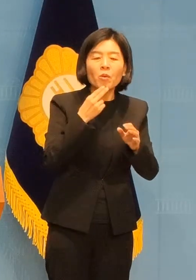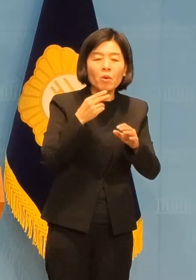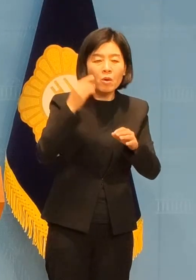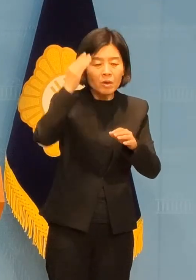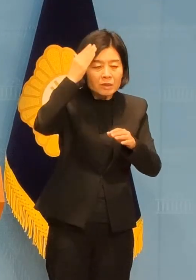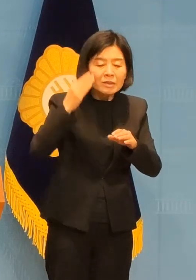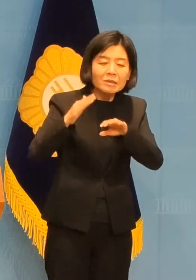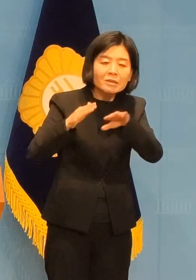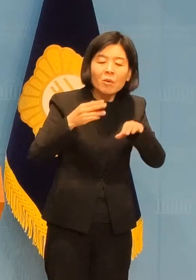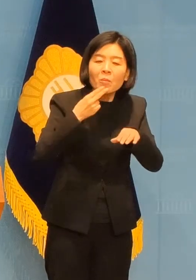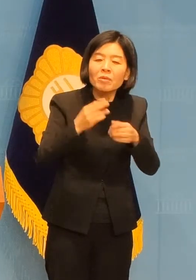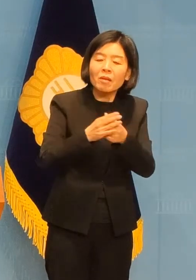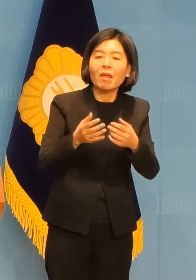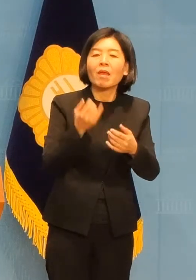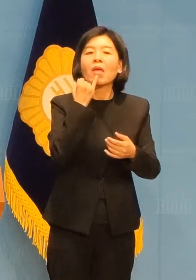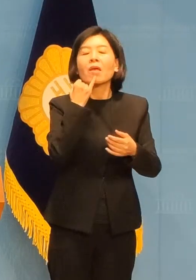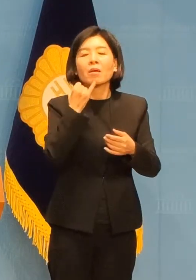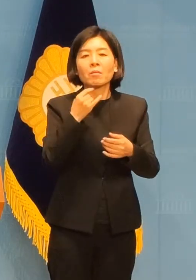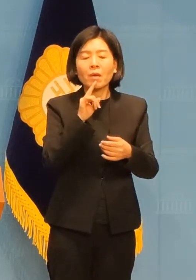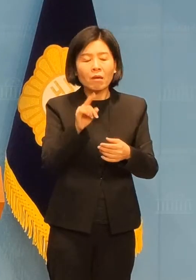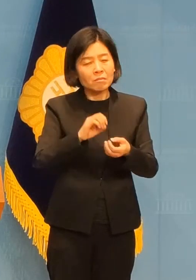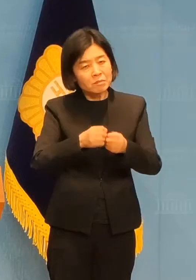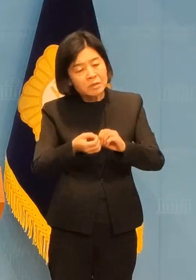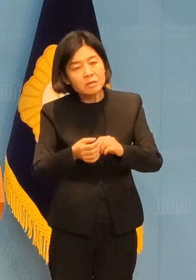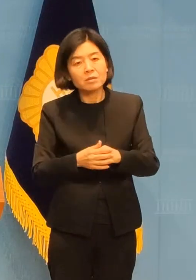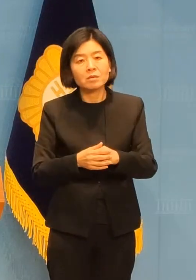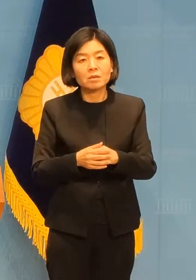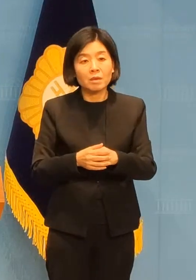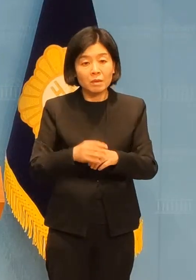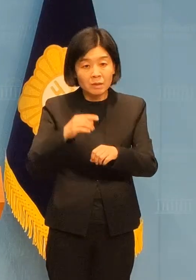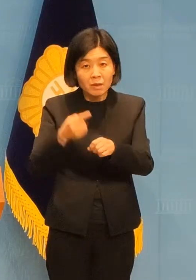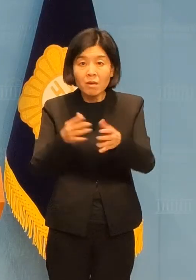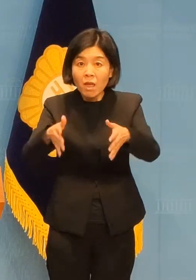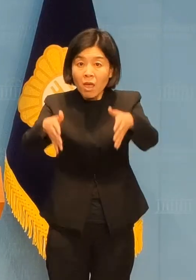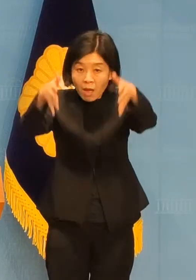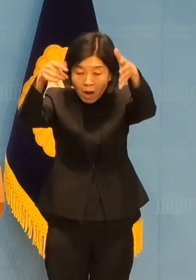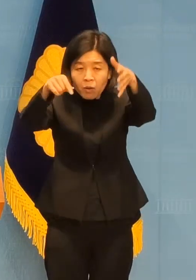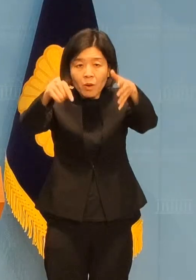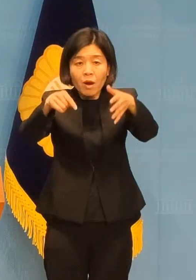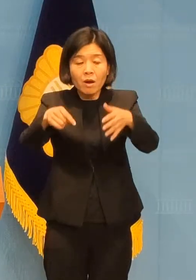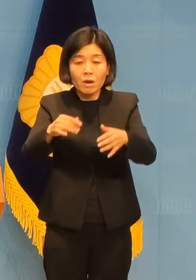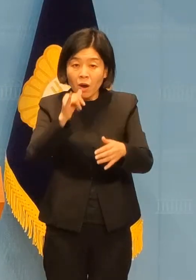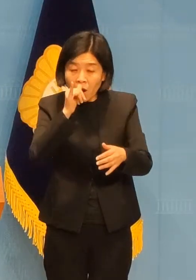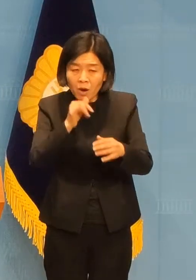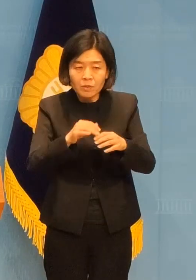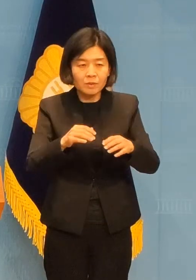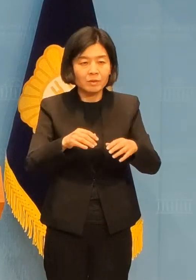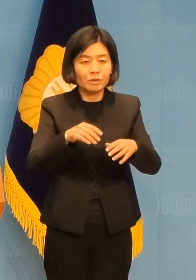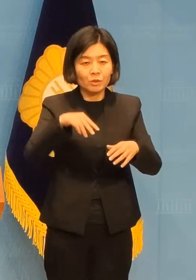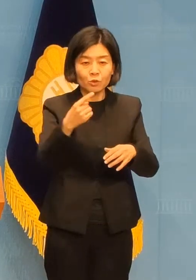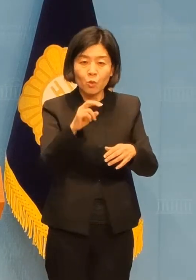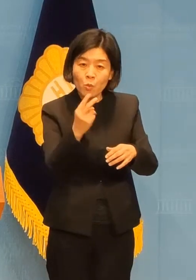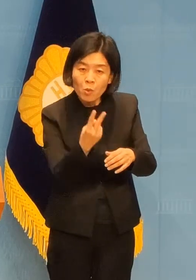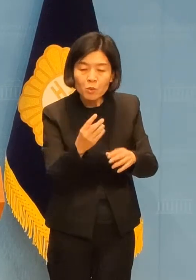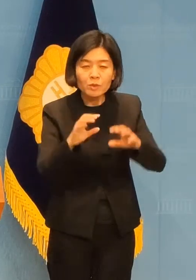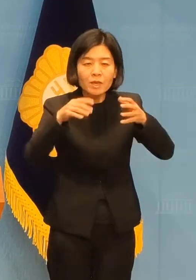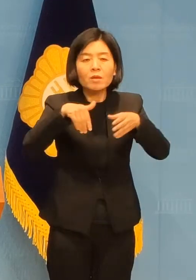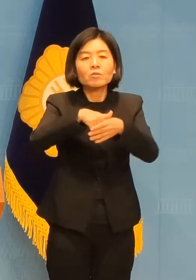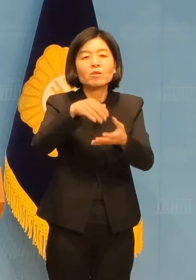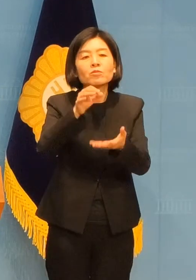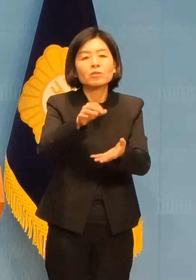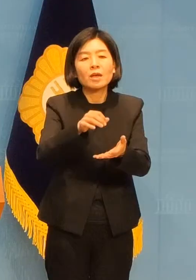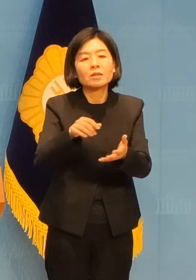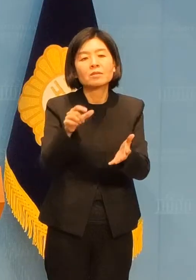앞에 들어서면 종묘는 세계문화유산 목록에서 빠지게 될 것이 명확하다. 국제적 전례도 분명하다.